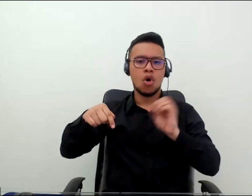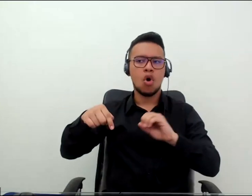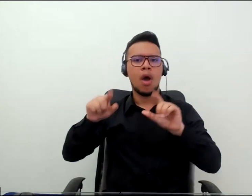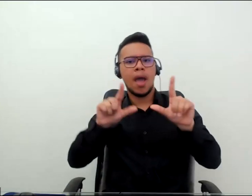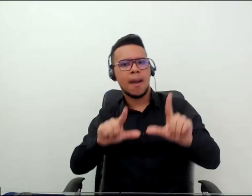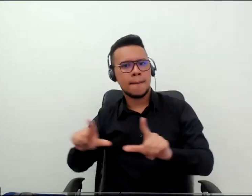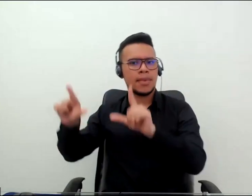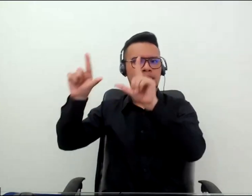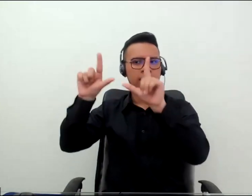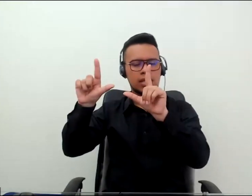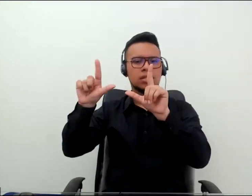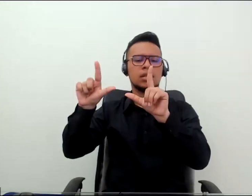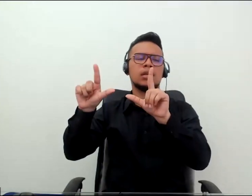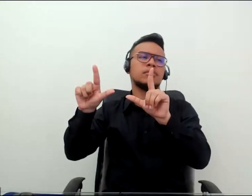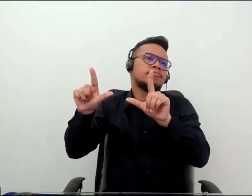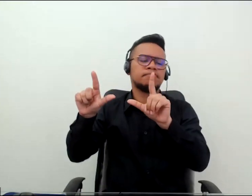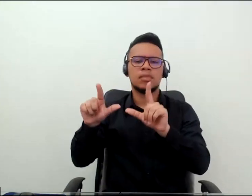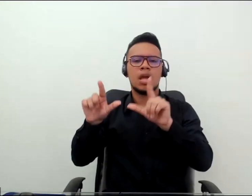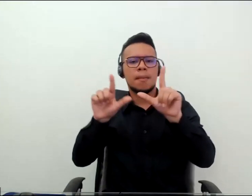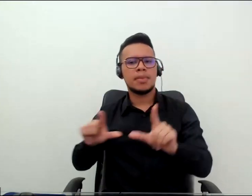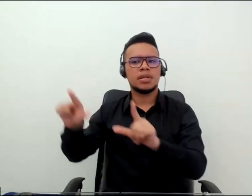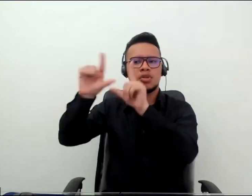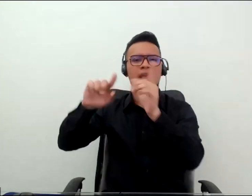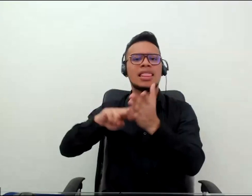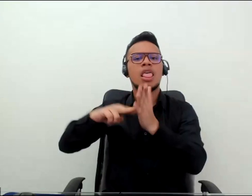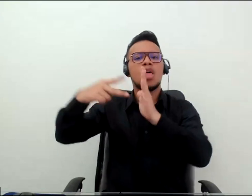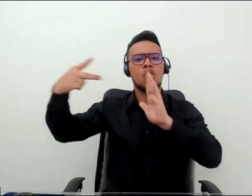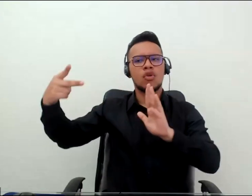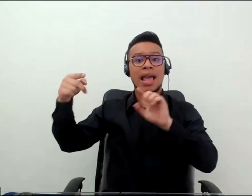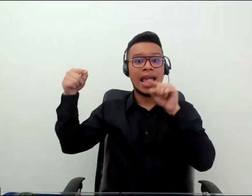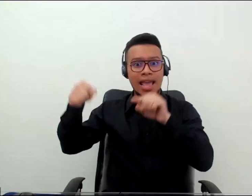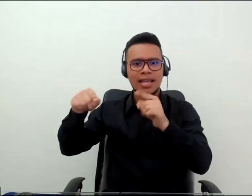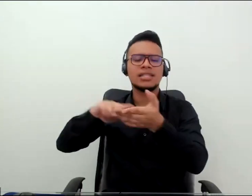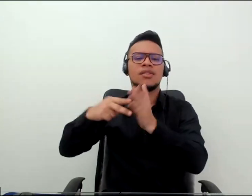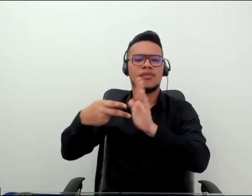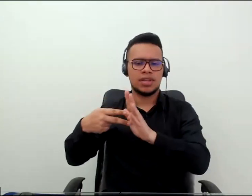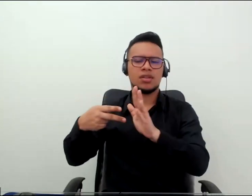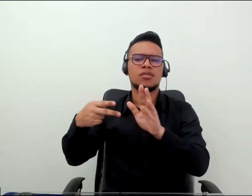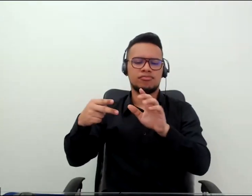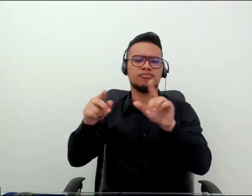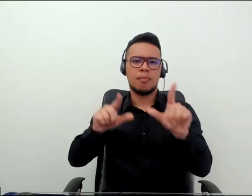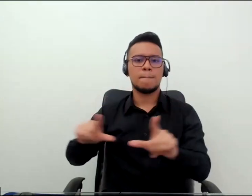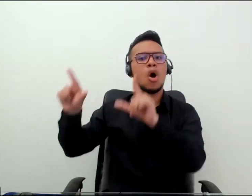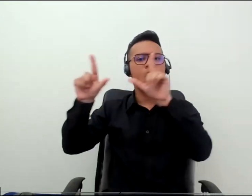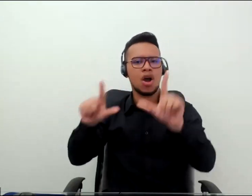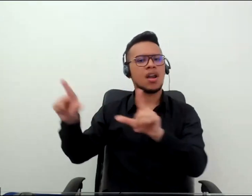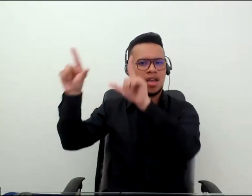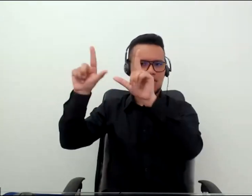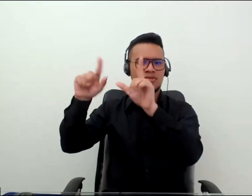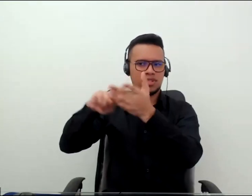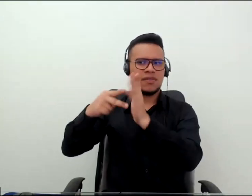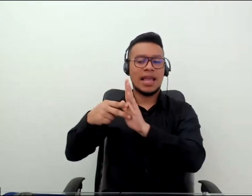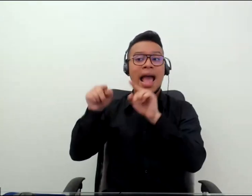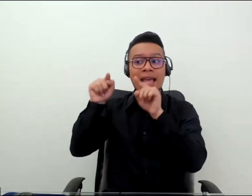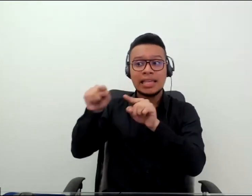en tecnologías como tal Entonces esto ya cuenta como un posgrado y en el